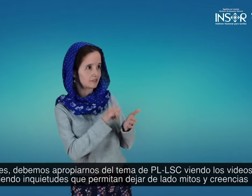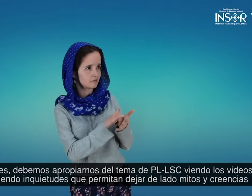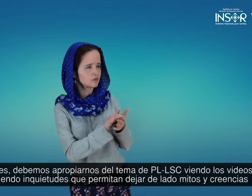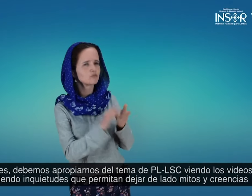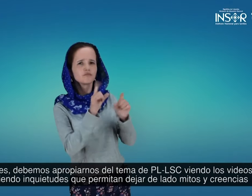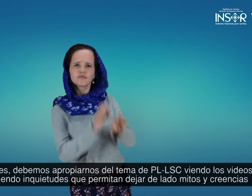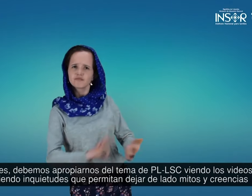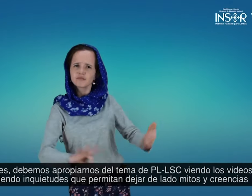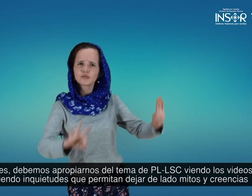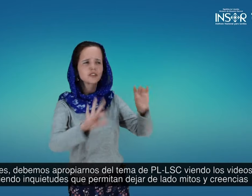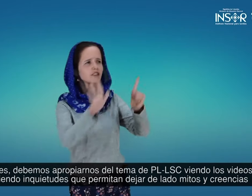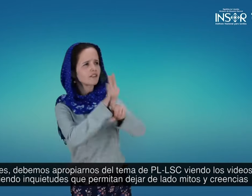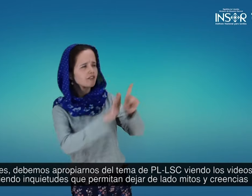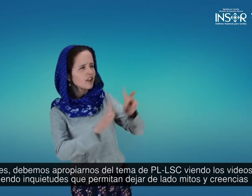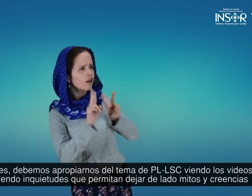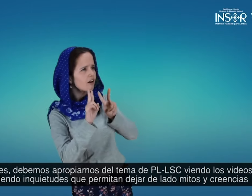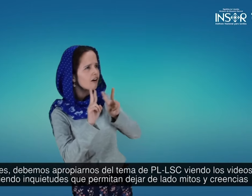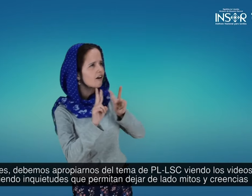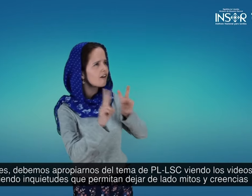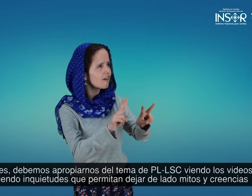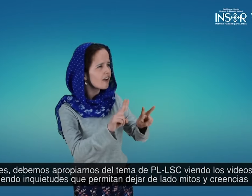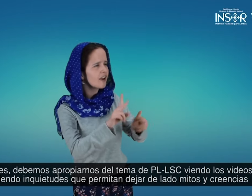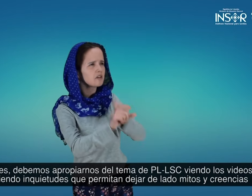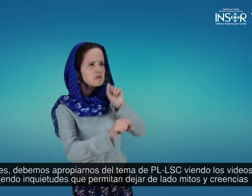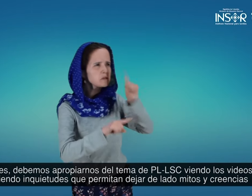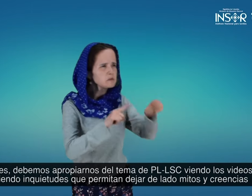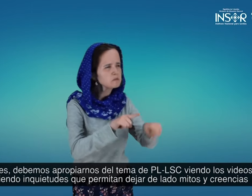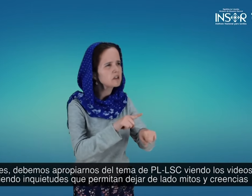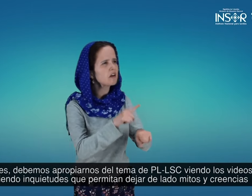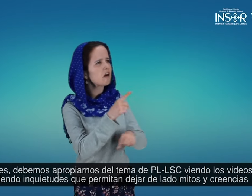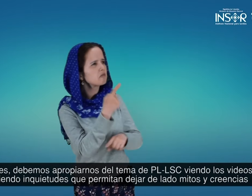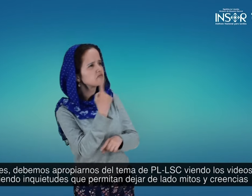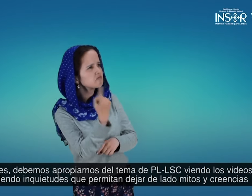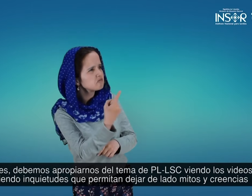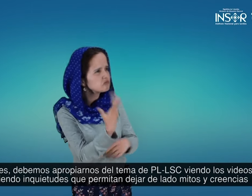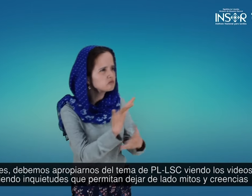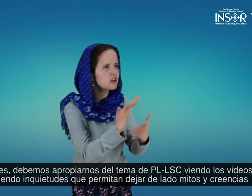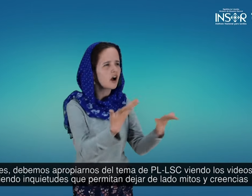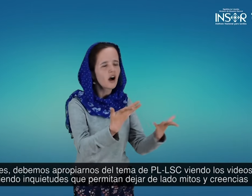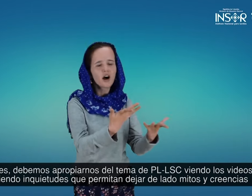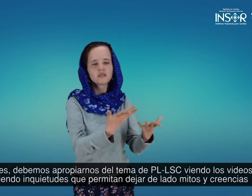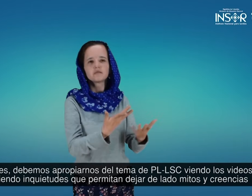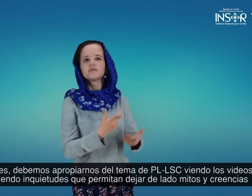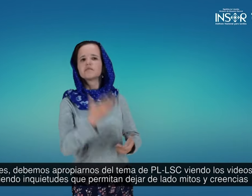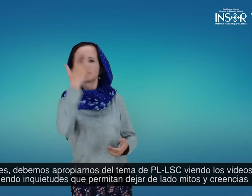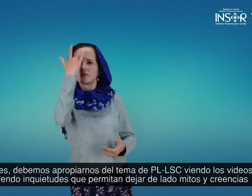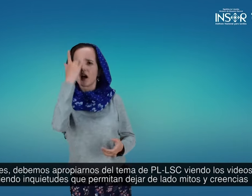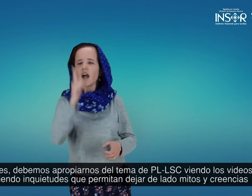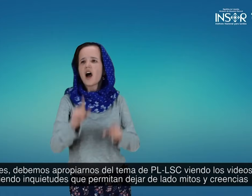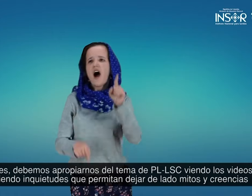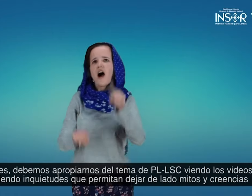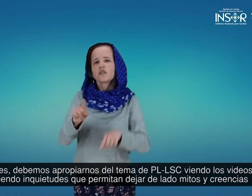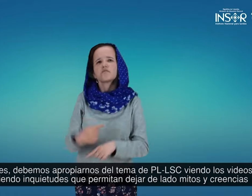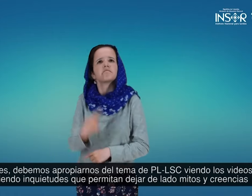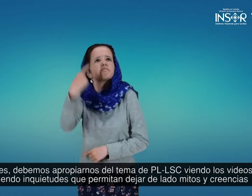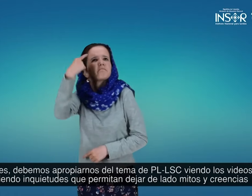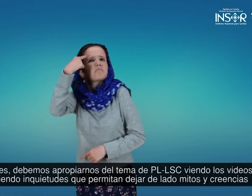Como dices, debemos apropiarnos del tema de planeación lingüística, viendo los videos y resolviendo inquietudes que